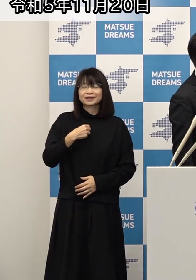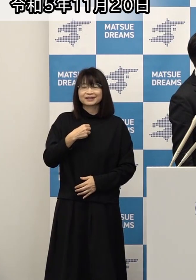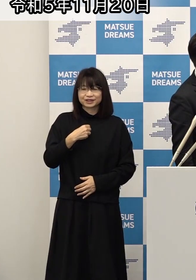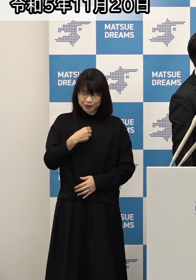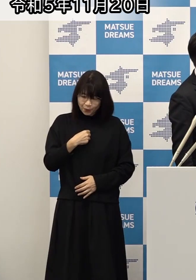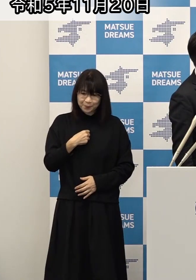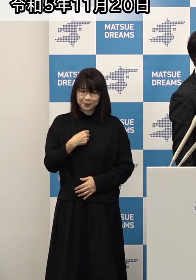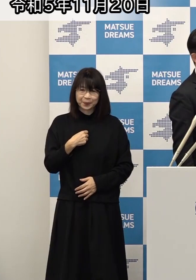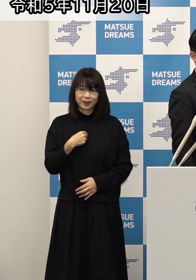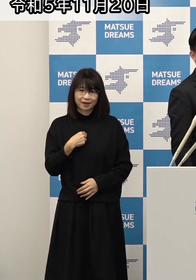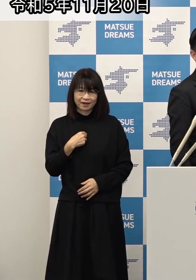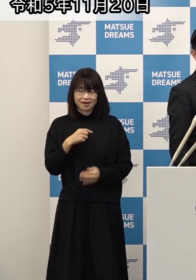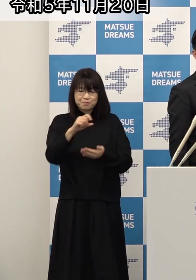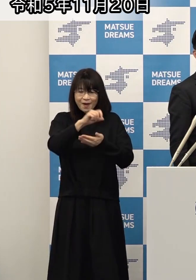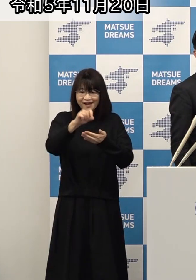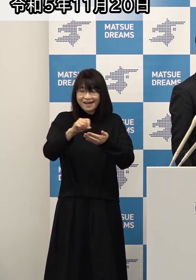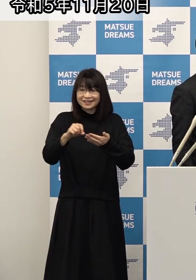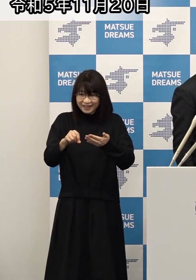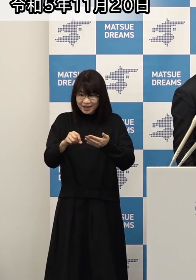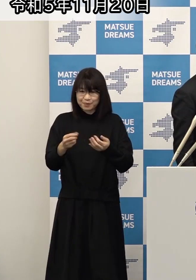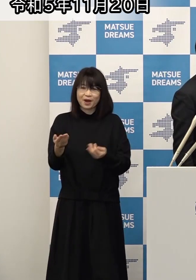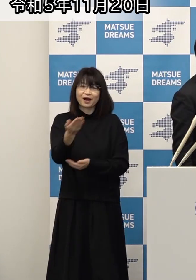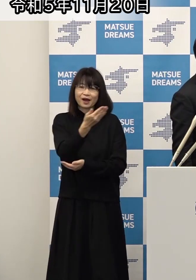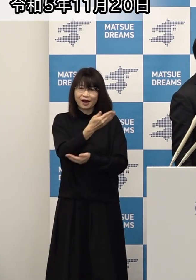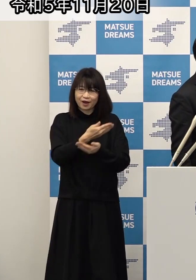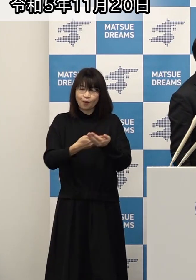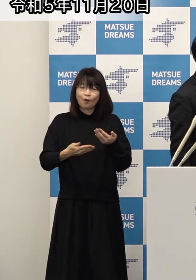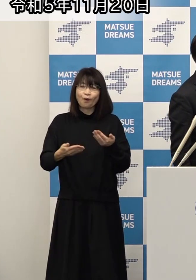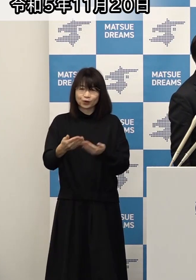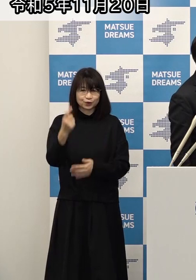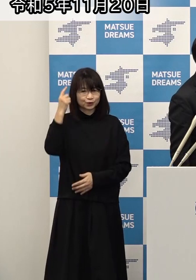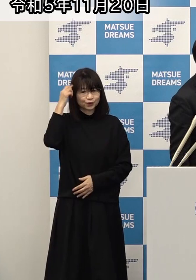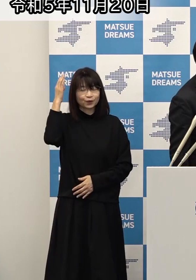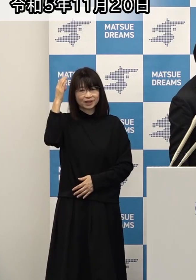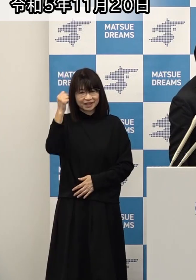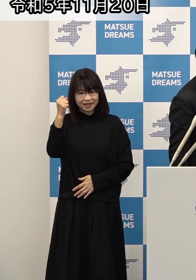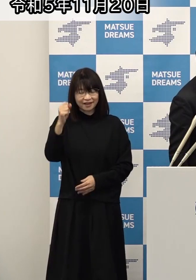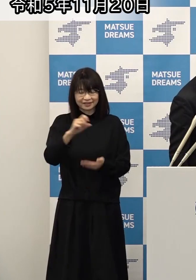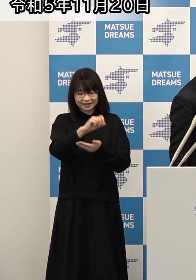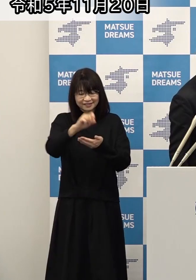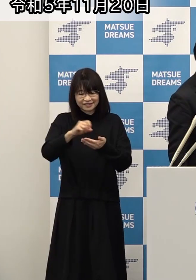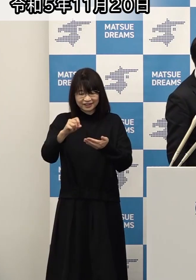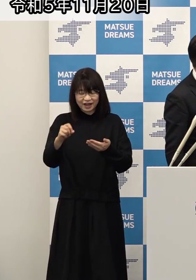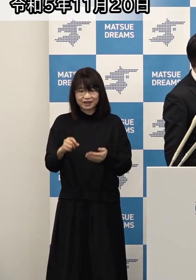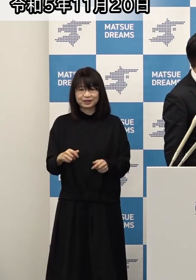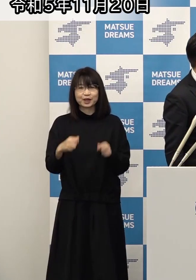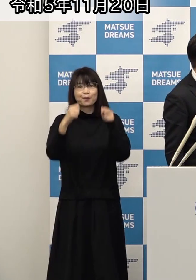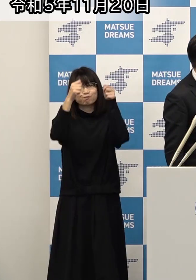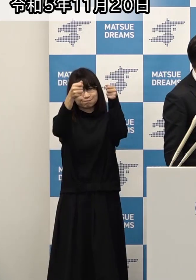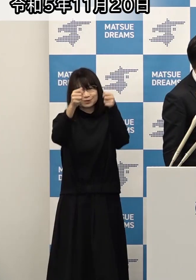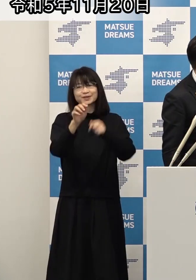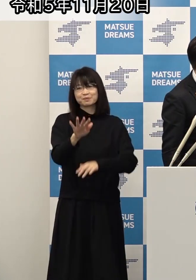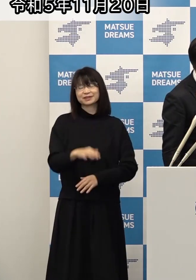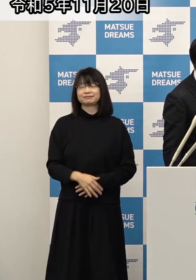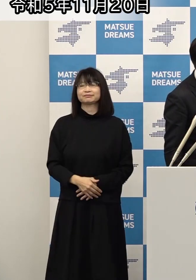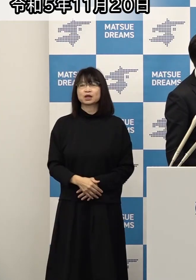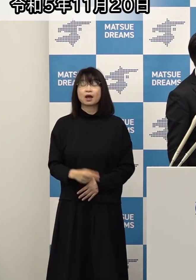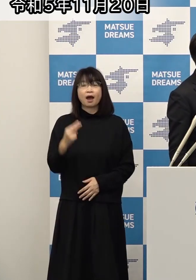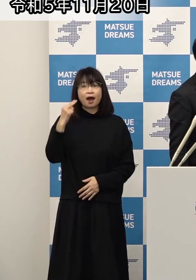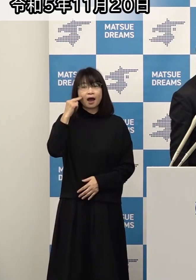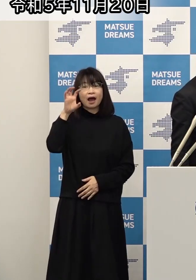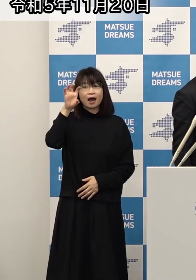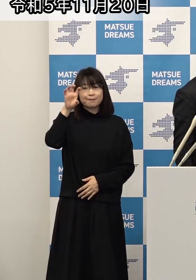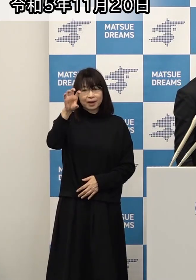せていただいて、今後の交流を記念したというパフォーマンスもさせていただいております。松江城や庭